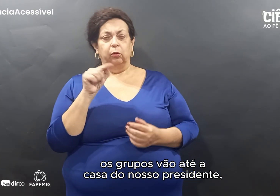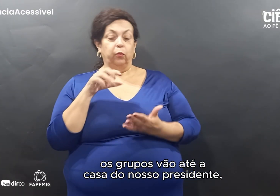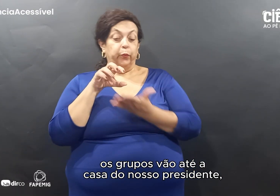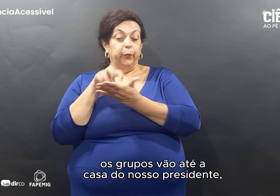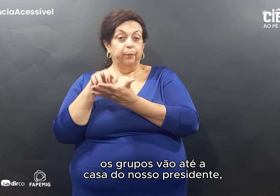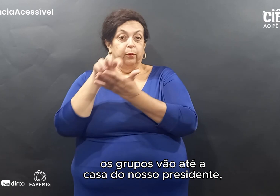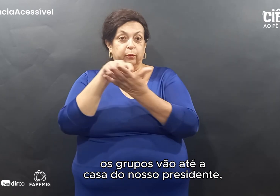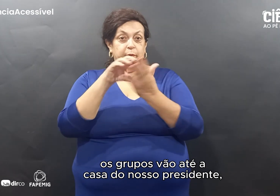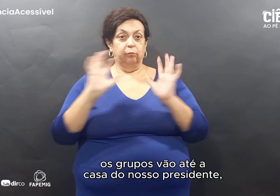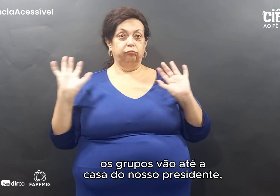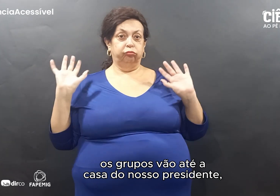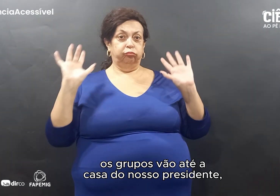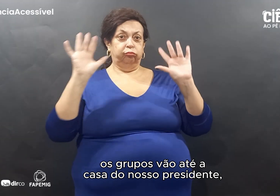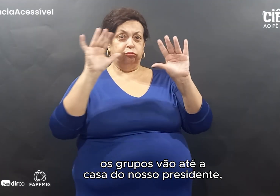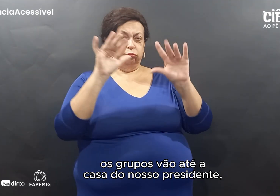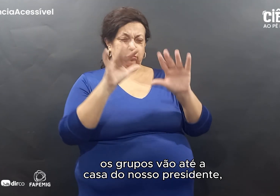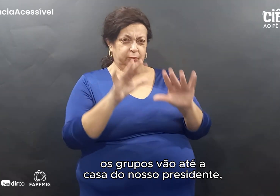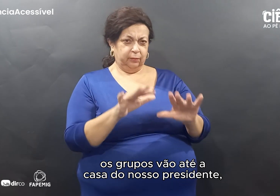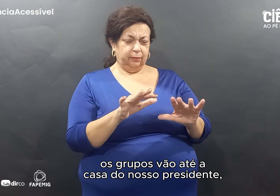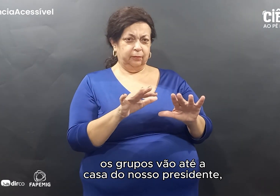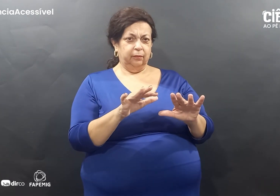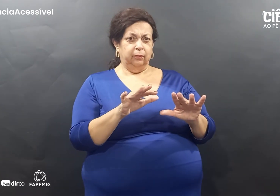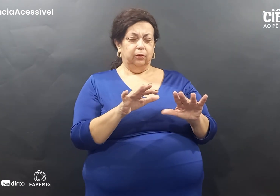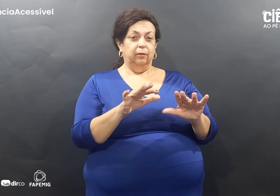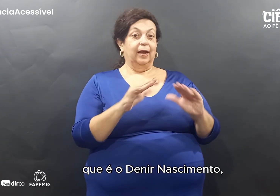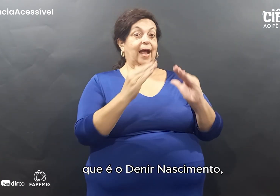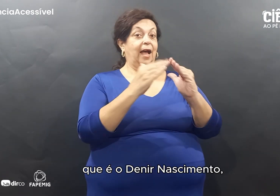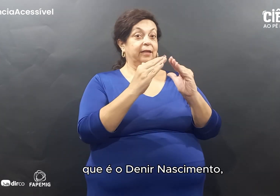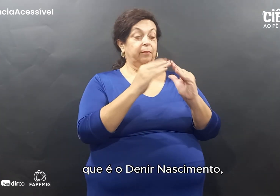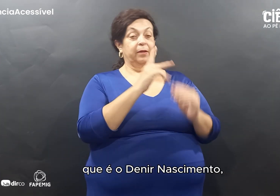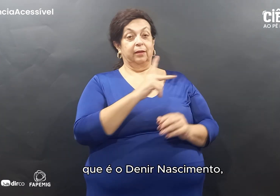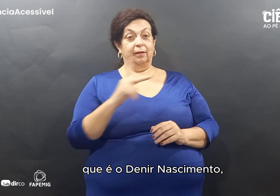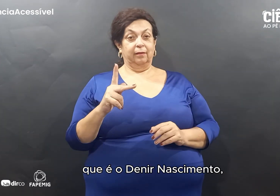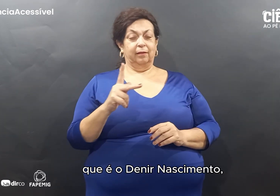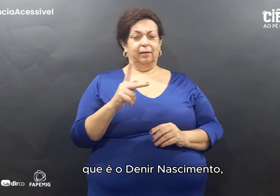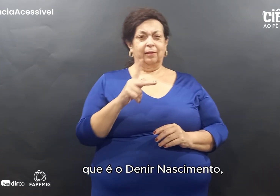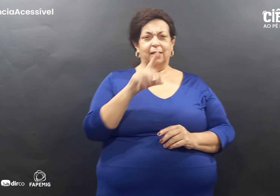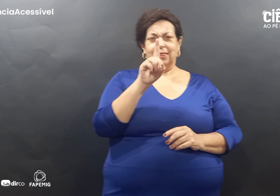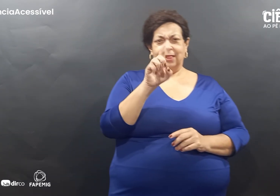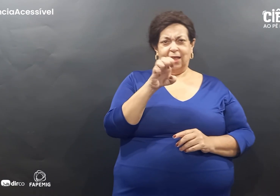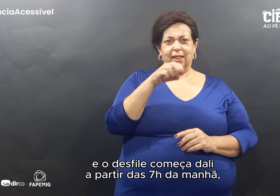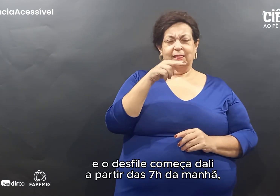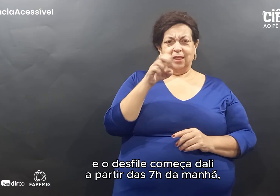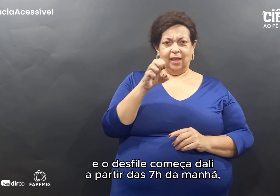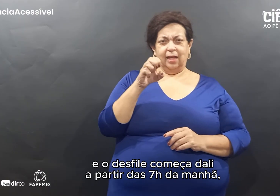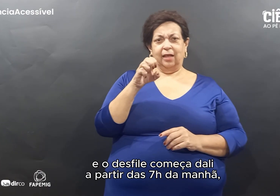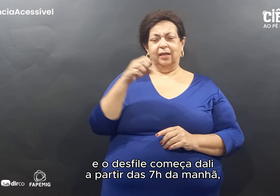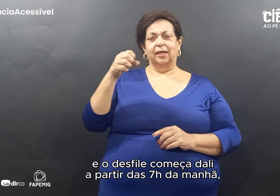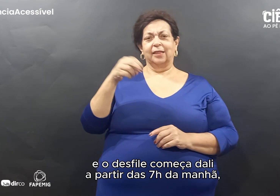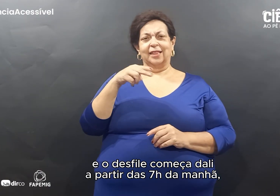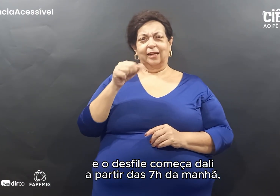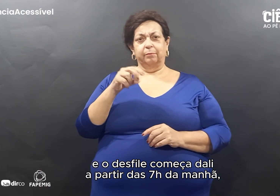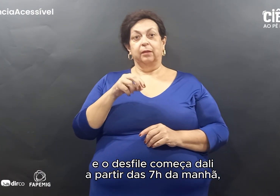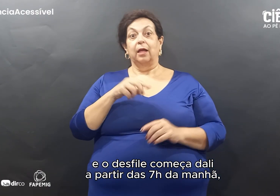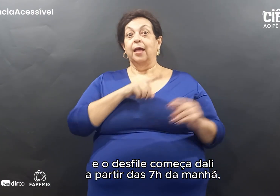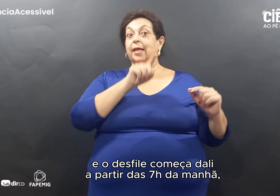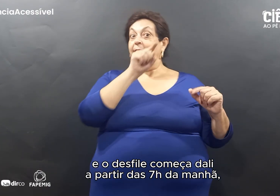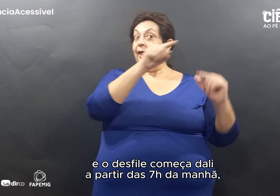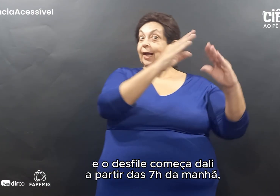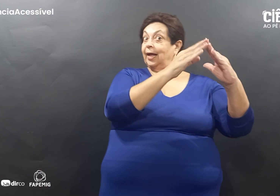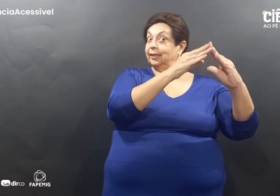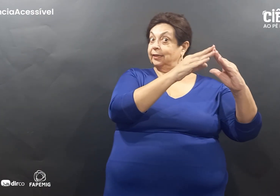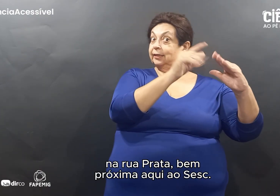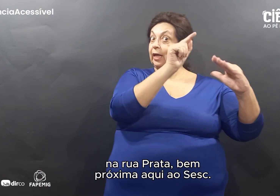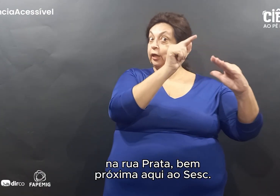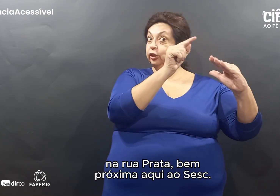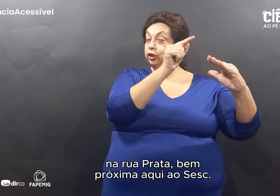grupos vão até a casa do nosso presidente, que é o Denis Nascimento, e o desfile começa dali, a partir das 7 horas da